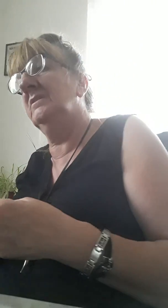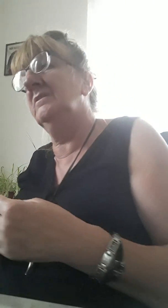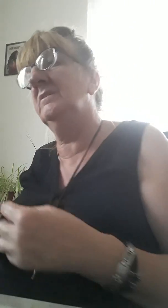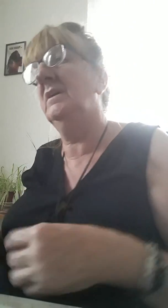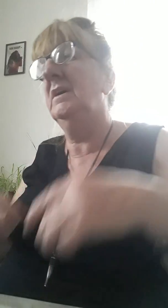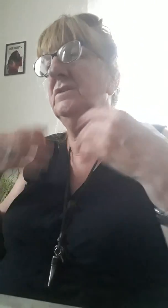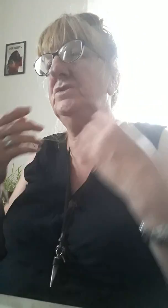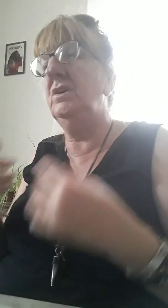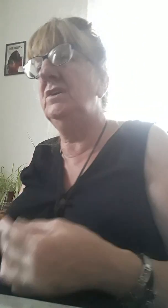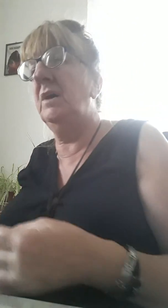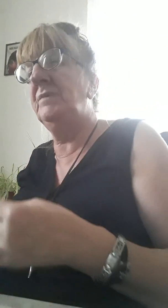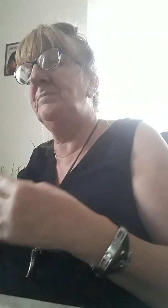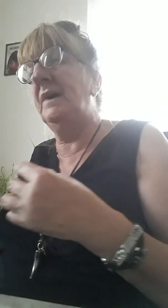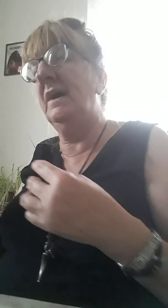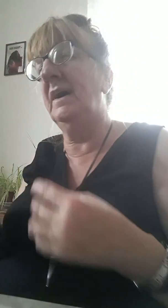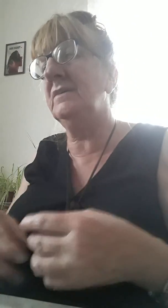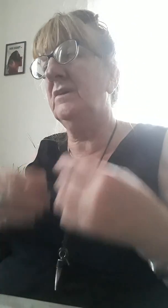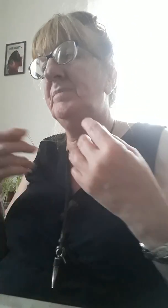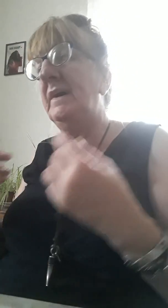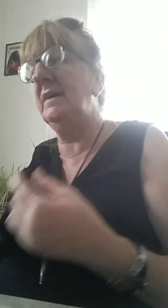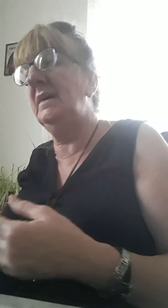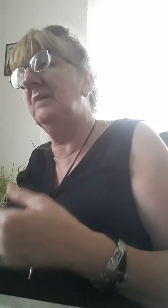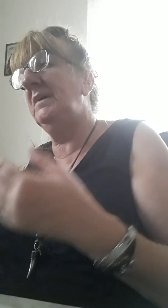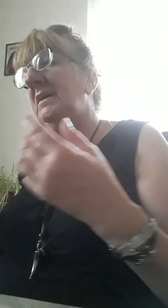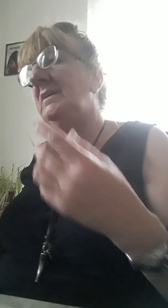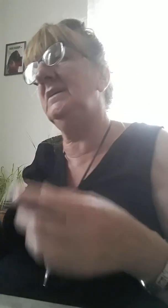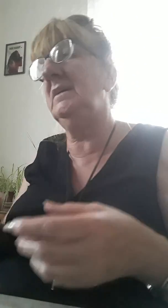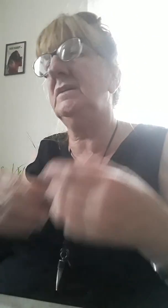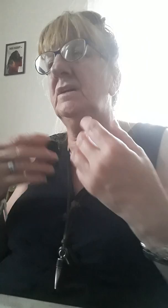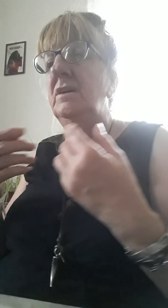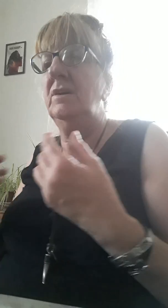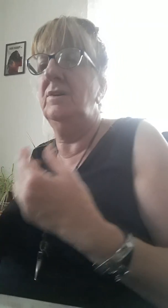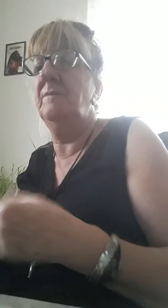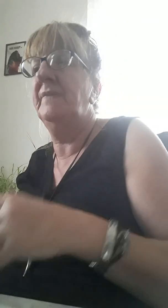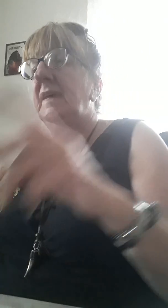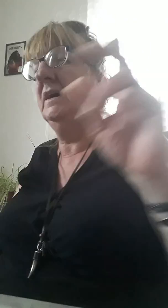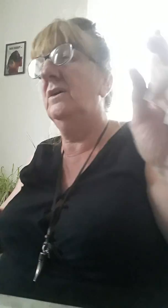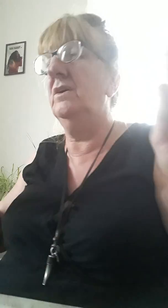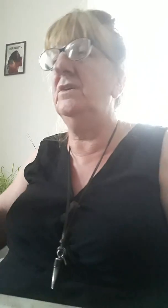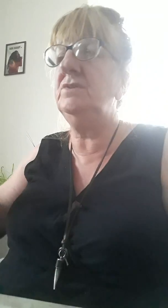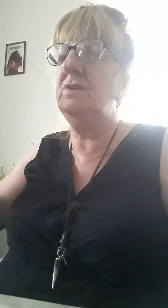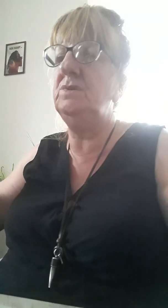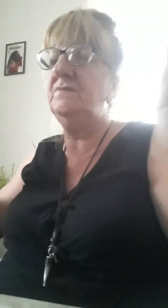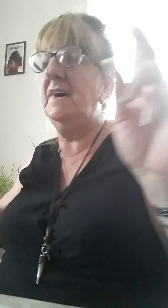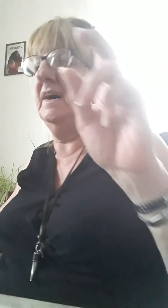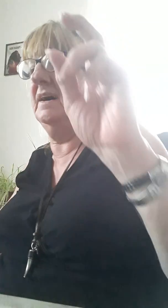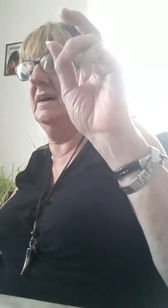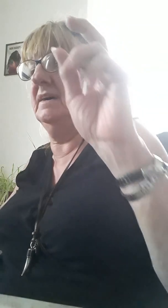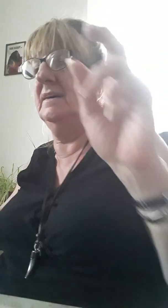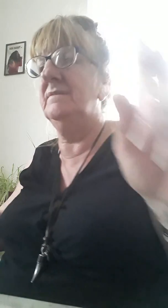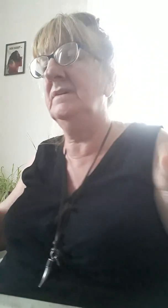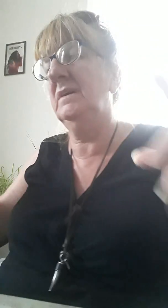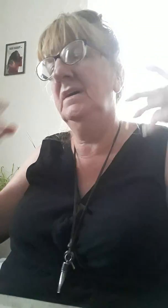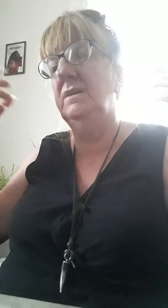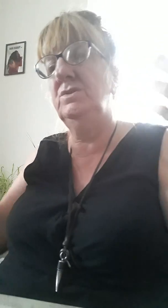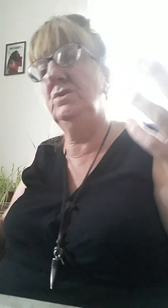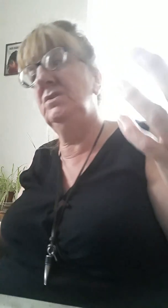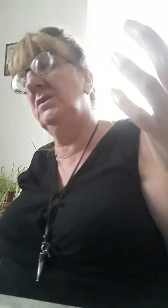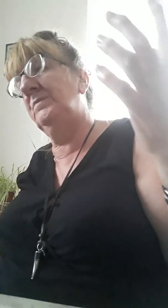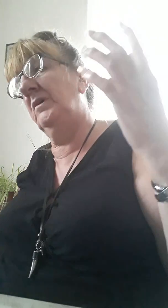amours. Tu ne peux pas comparer l'Amérique aux yeux d'une femme. Tu ne peux